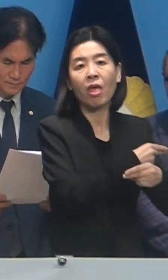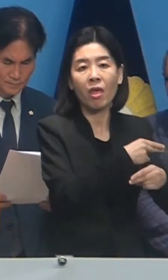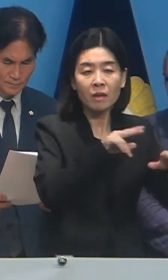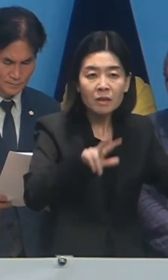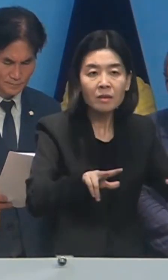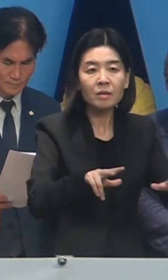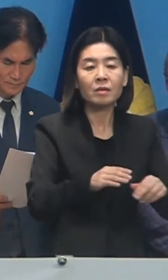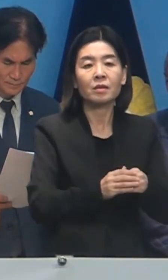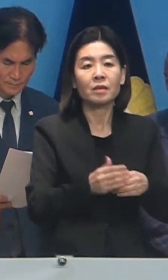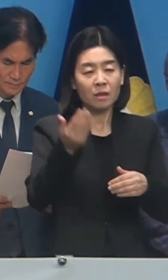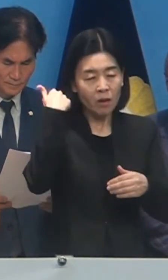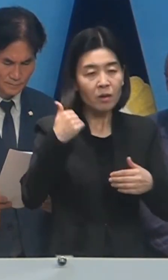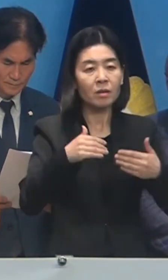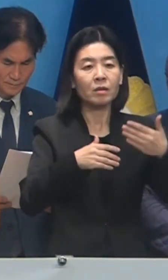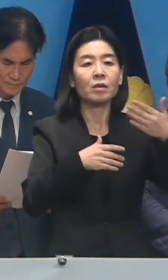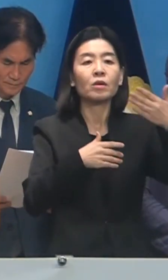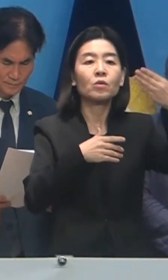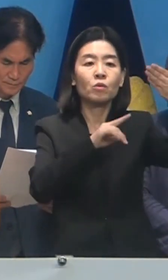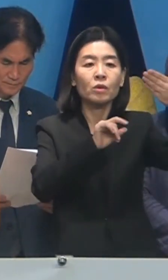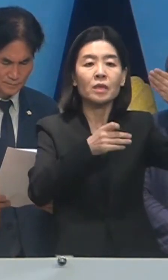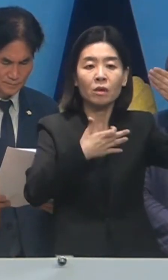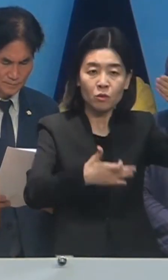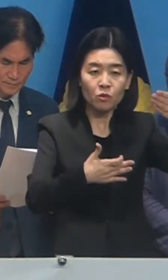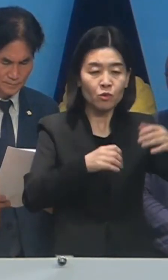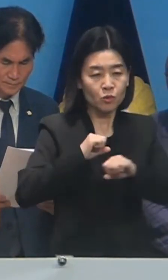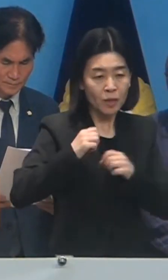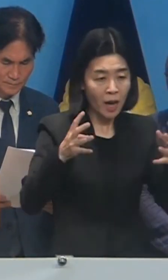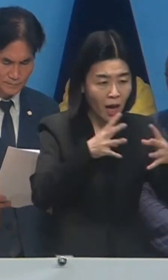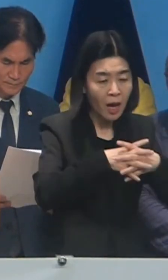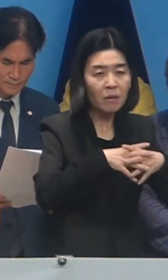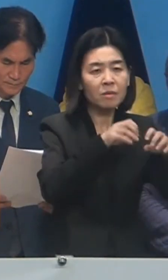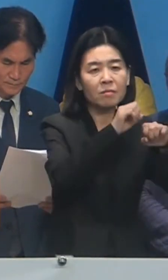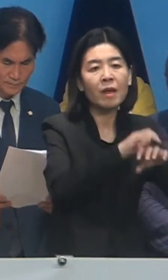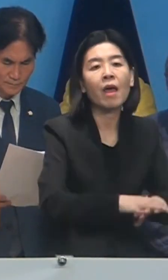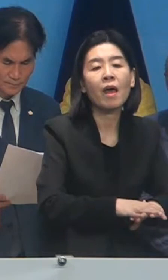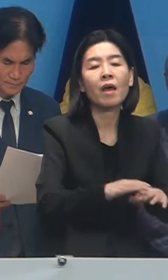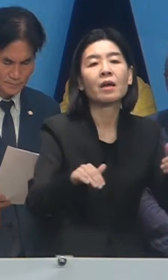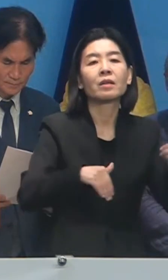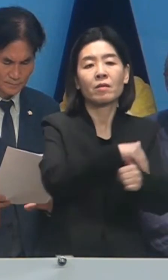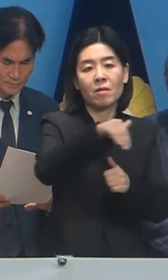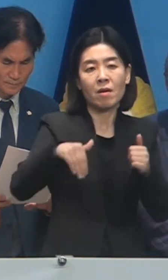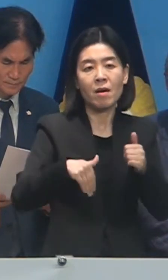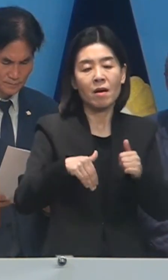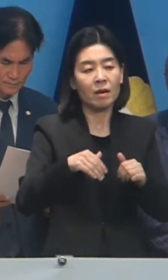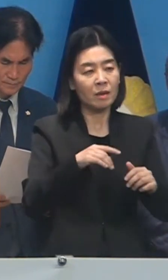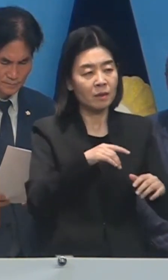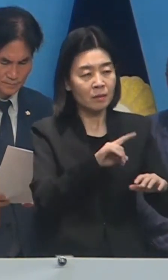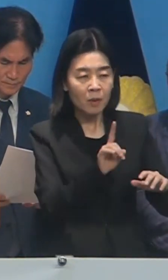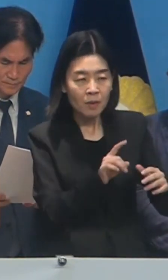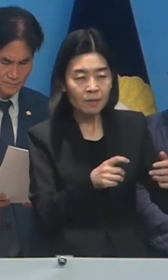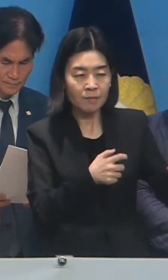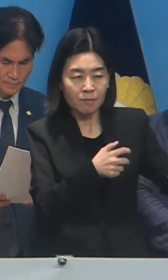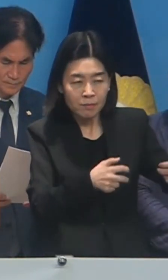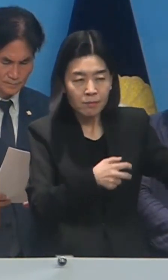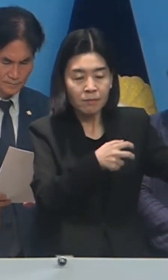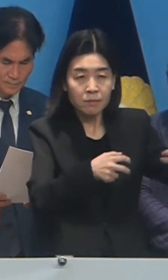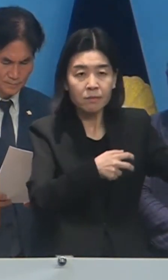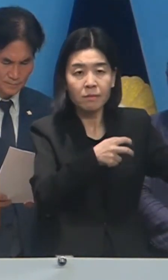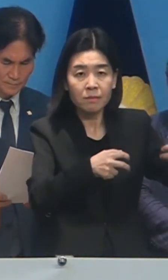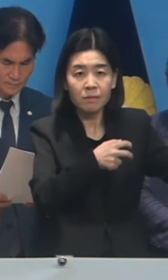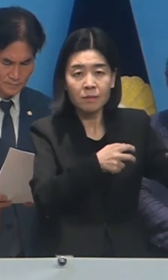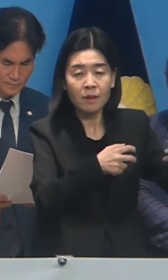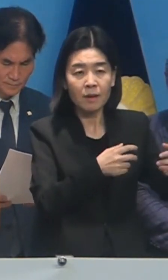차단되고 9.19 군사 합의가 무력화된 상황에서 심리전과 적대 행위가